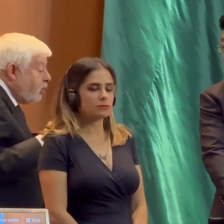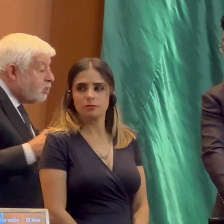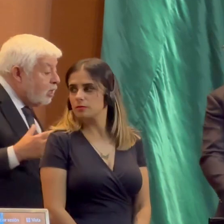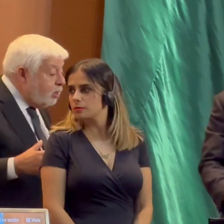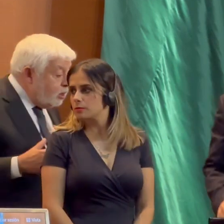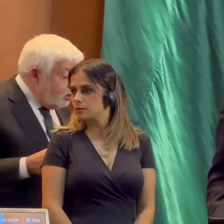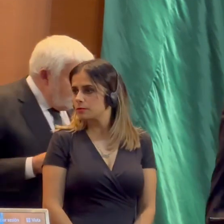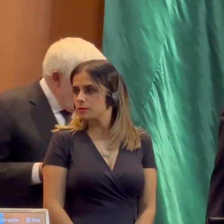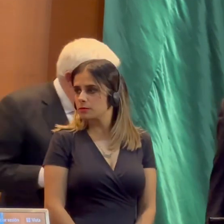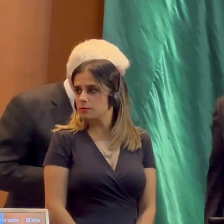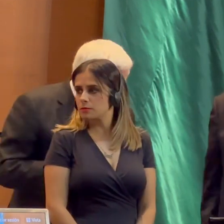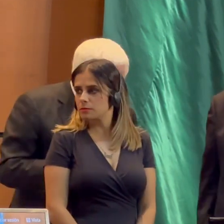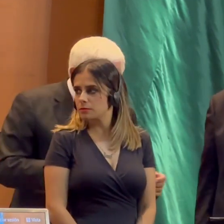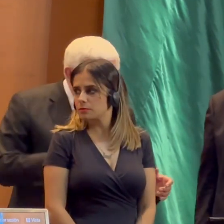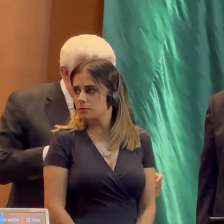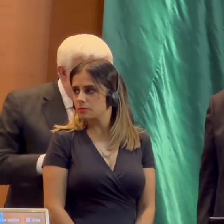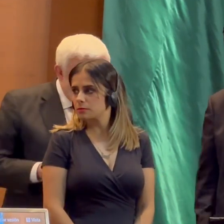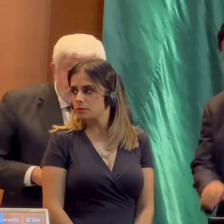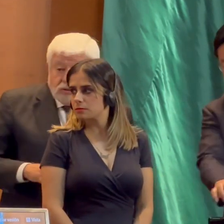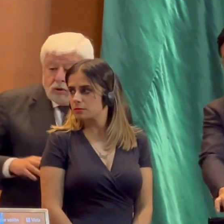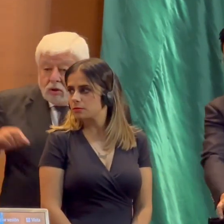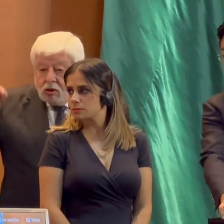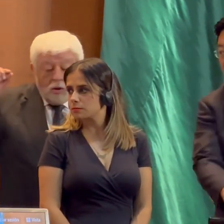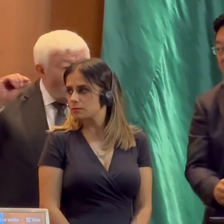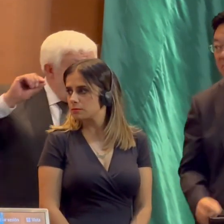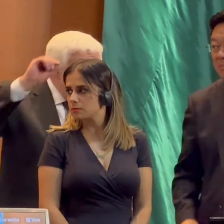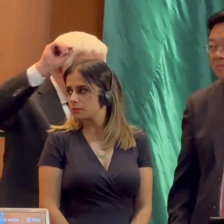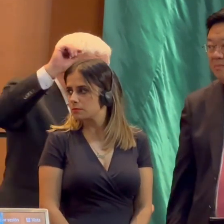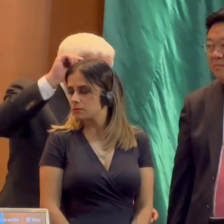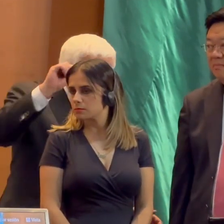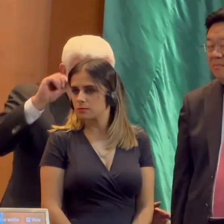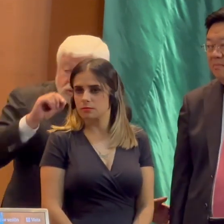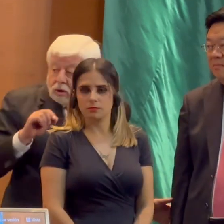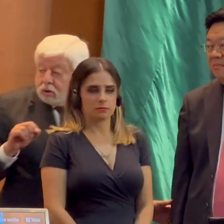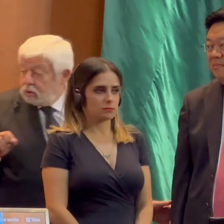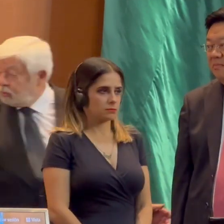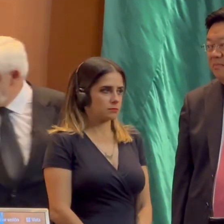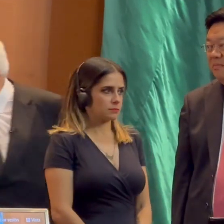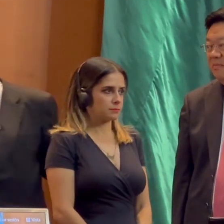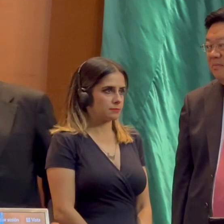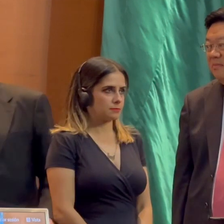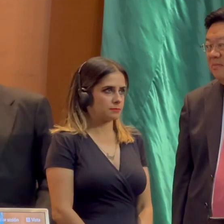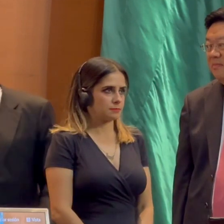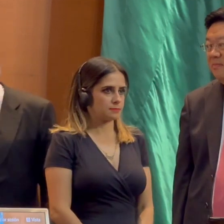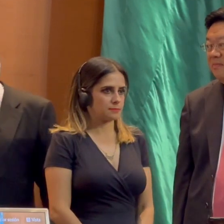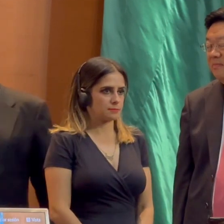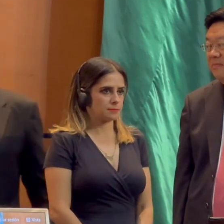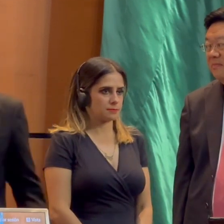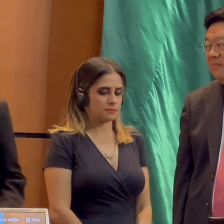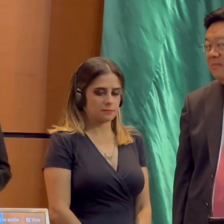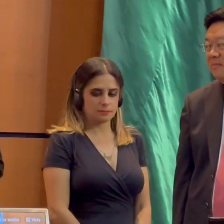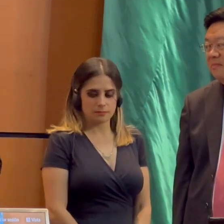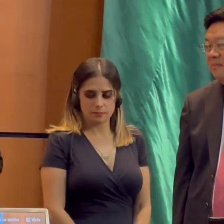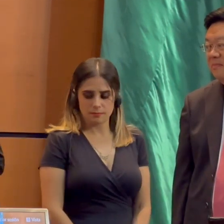さん。 We are not translating. No estamos traduciendo. Un momento, por favor.